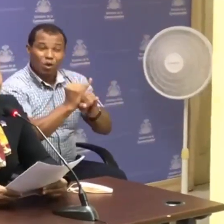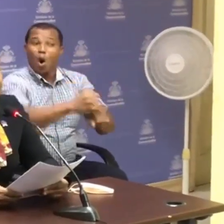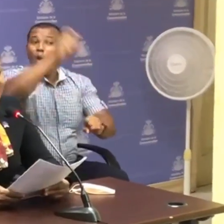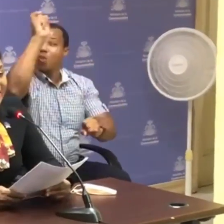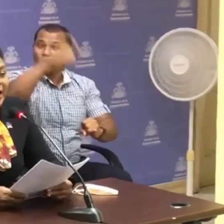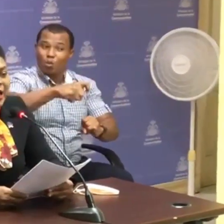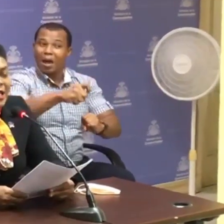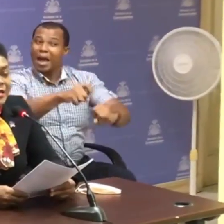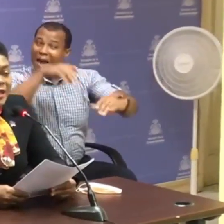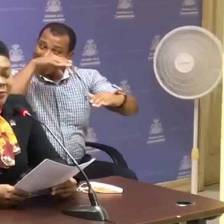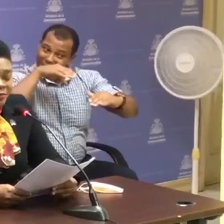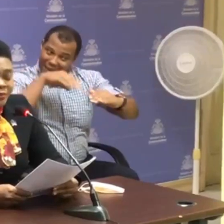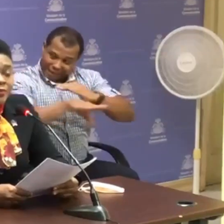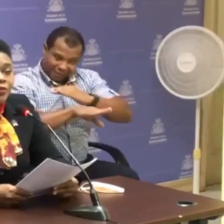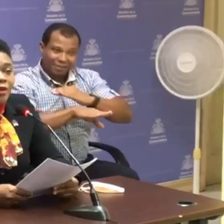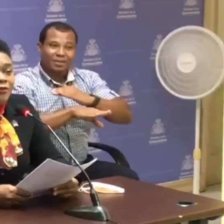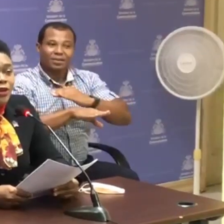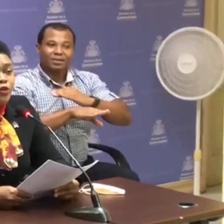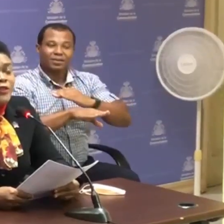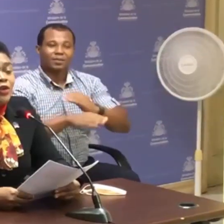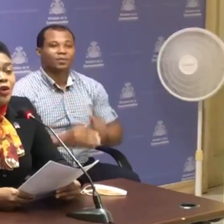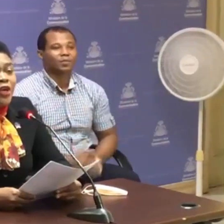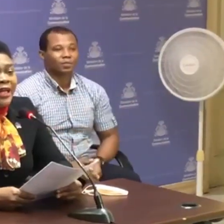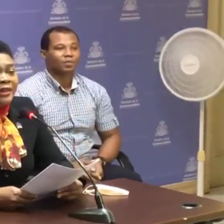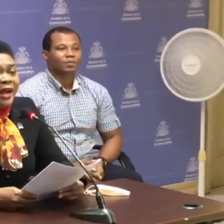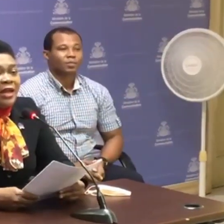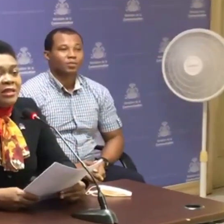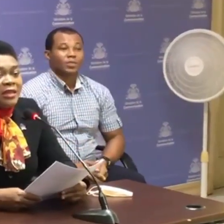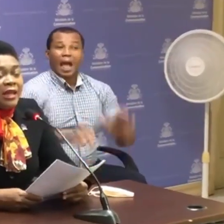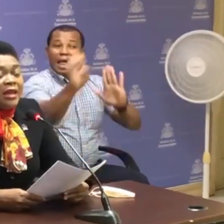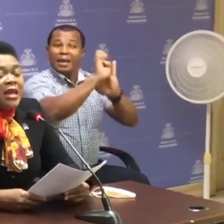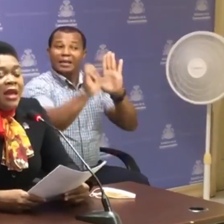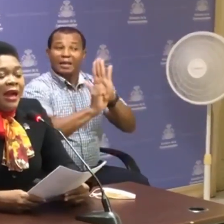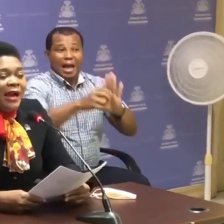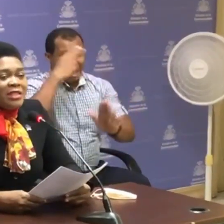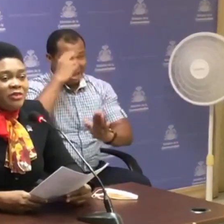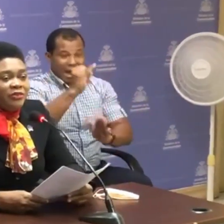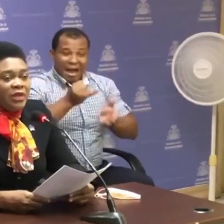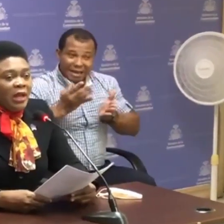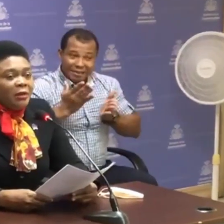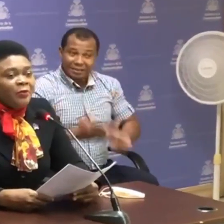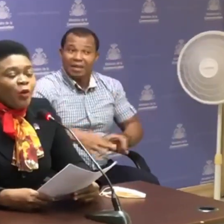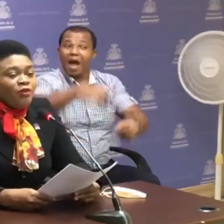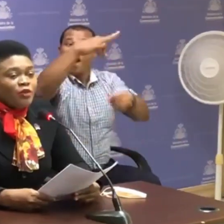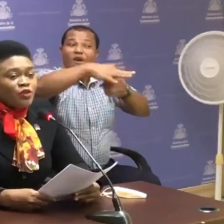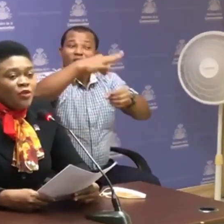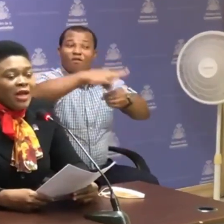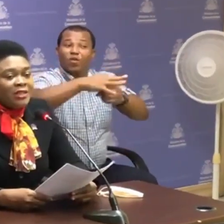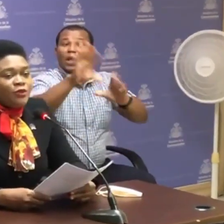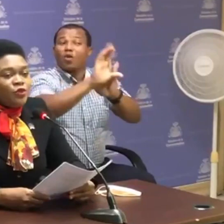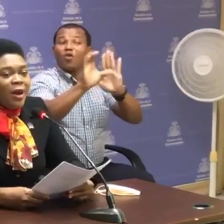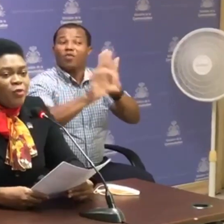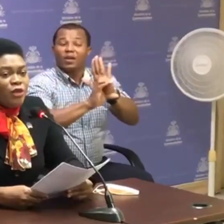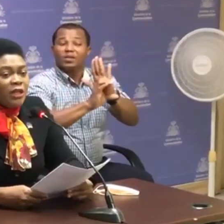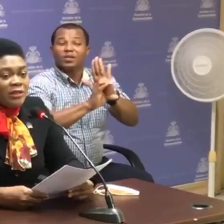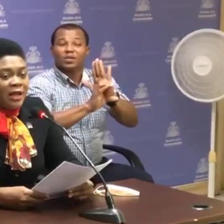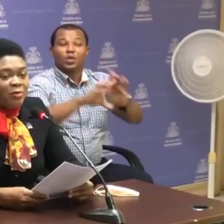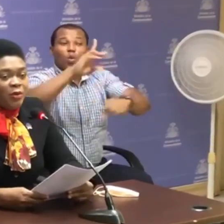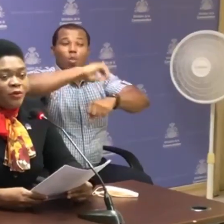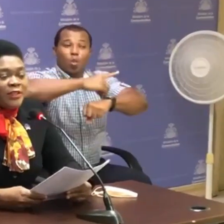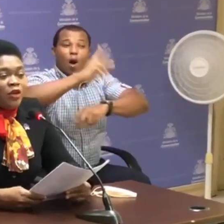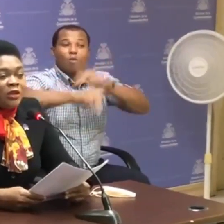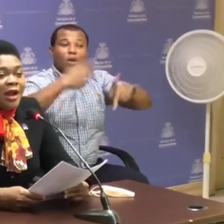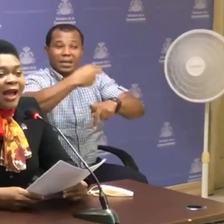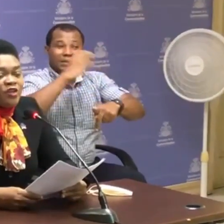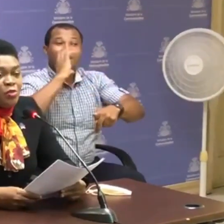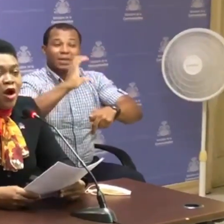doit rentrer dans l'ISA. Il faut que nous disions que l'État haïtien ratifie la convention relative sur les gens qui sont